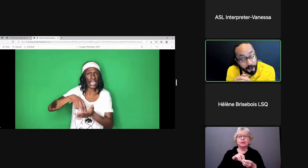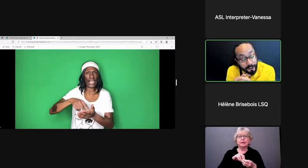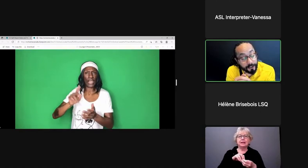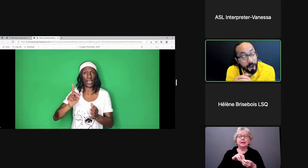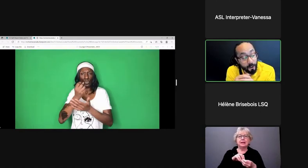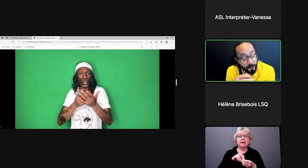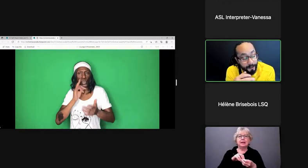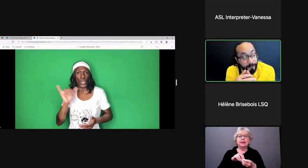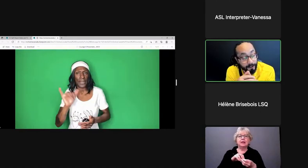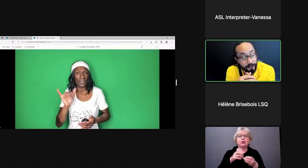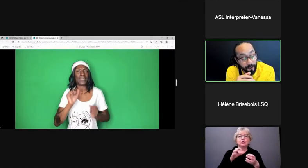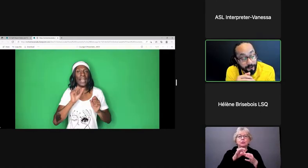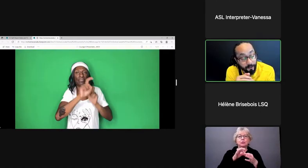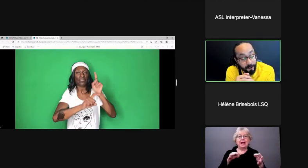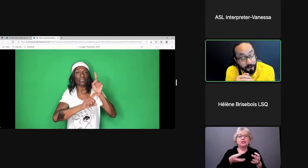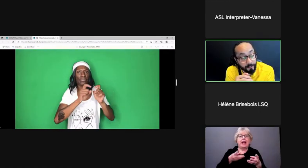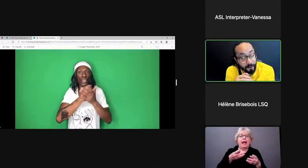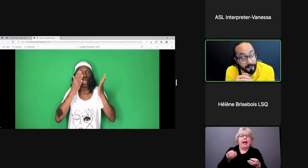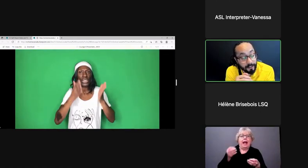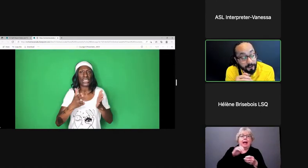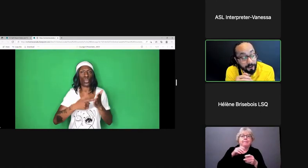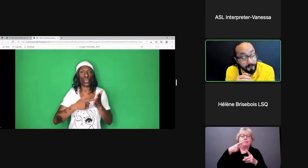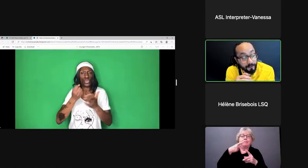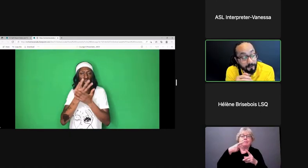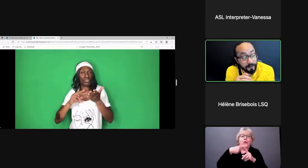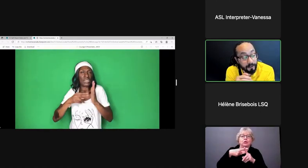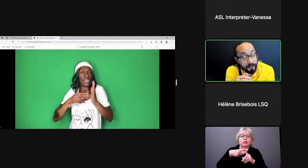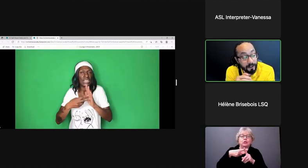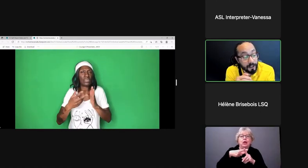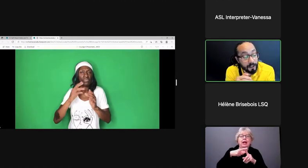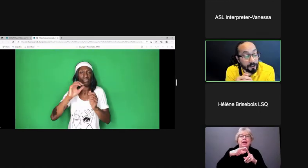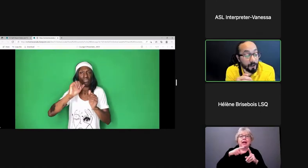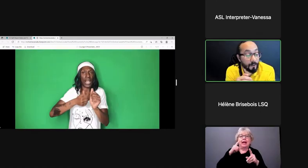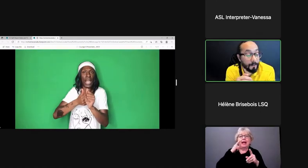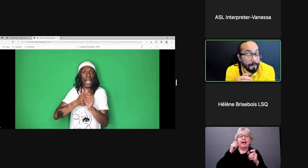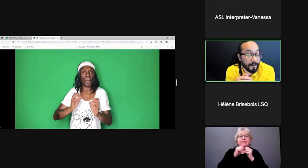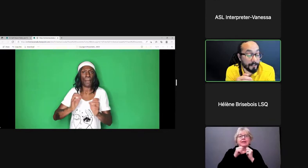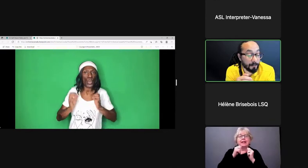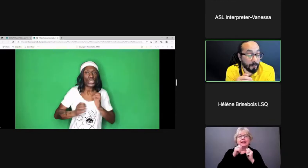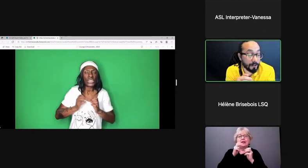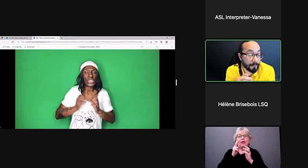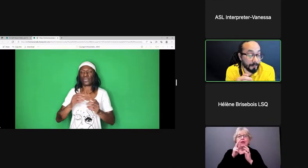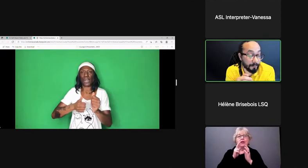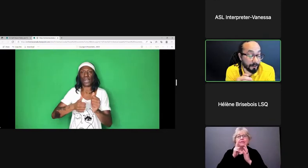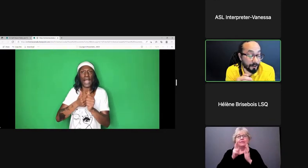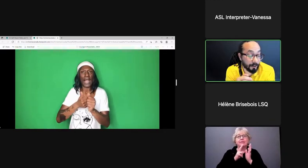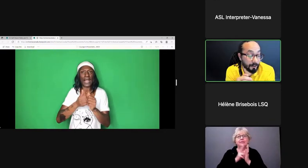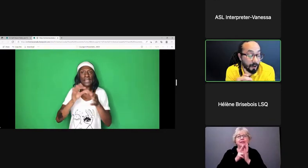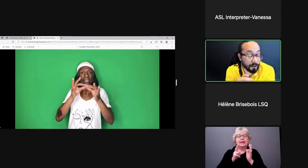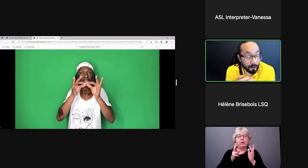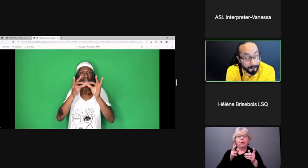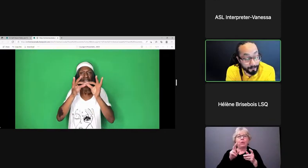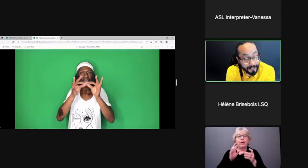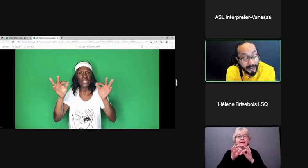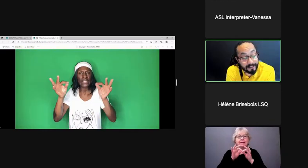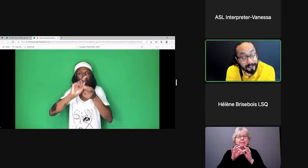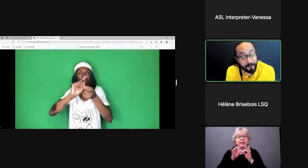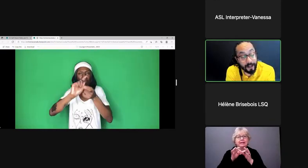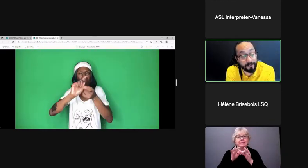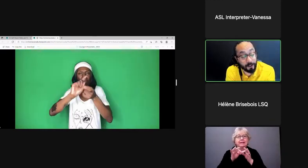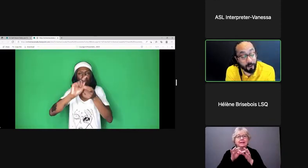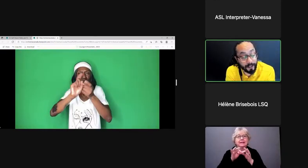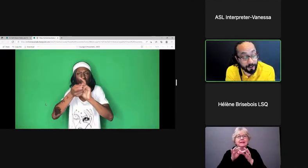au citrage, un enregistrement d'un interprète qui traduit ce qui se